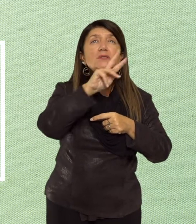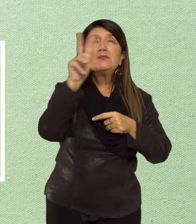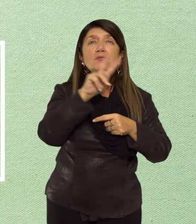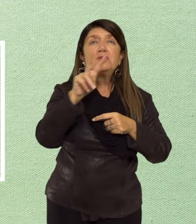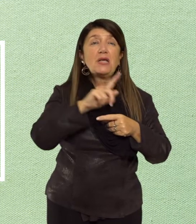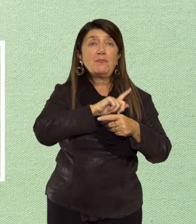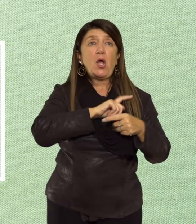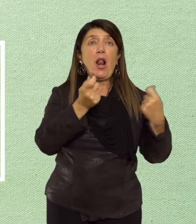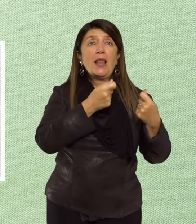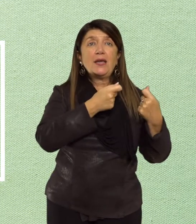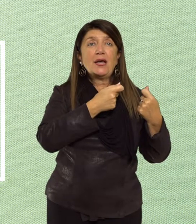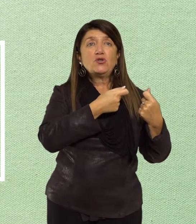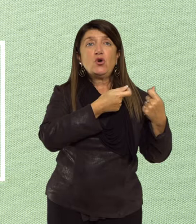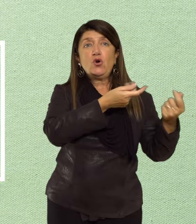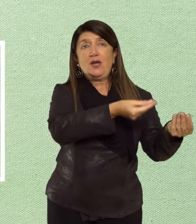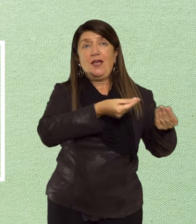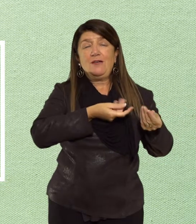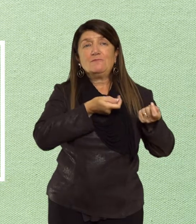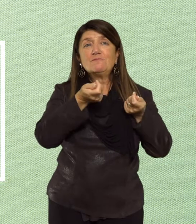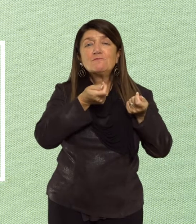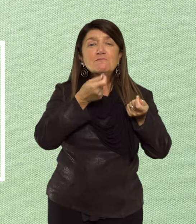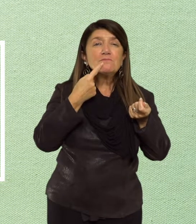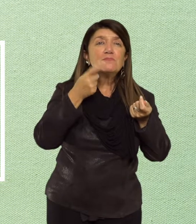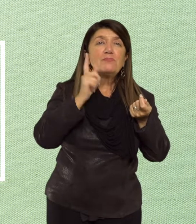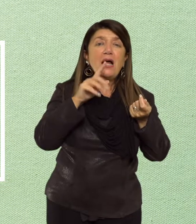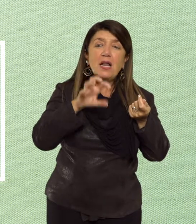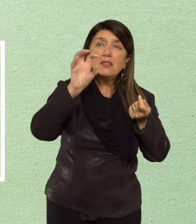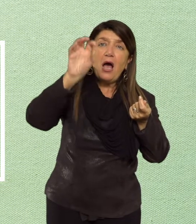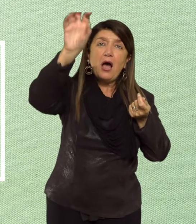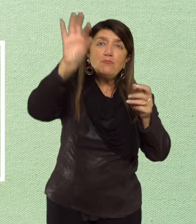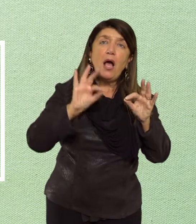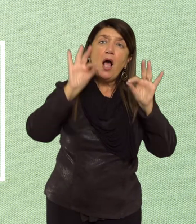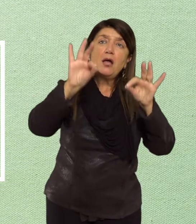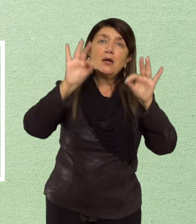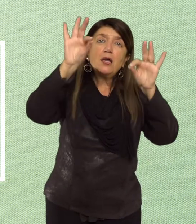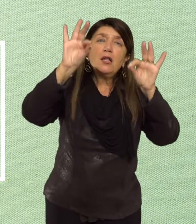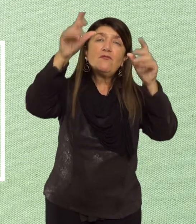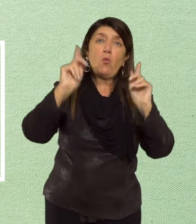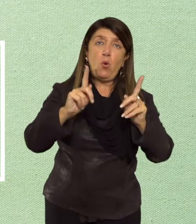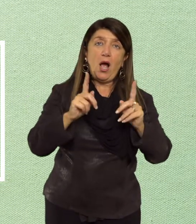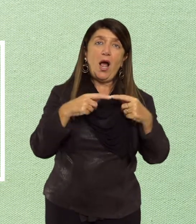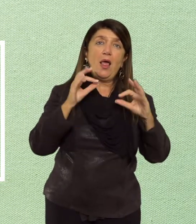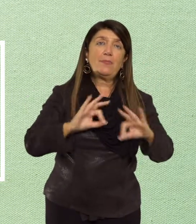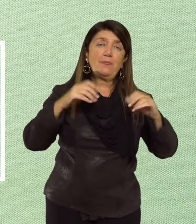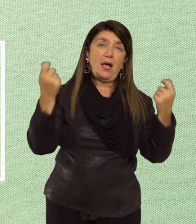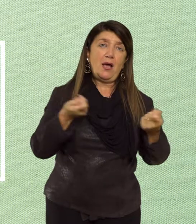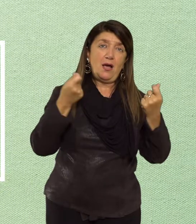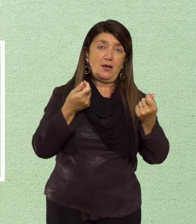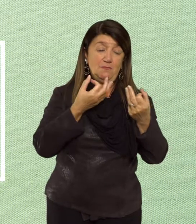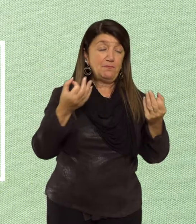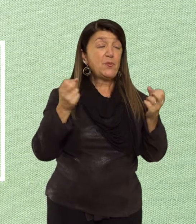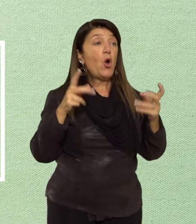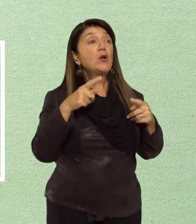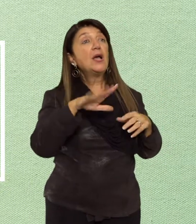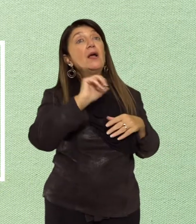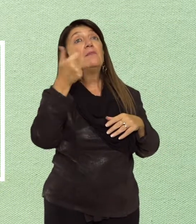tappe da fare e quali no, insomma. Ok, l'ultimissima domanda, abbiamo già parlato prima di sport in